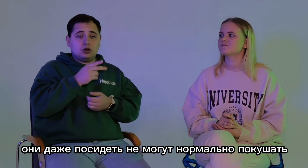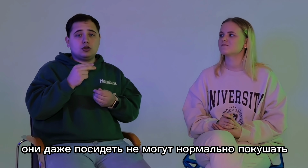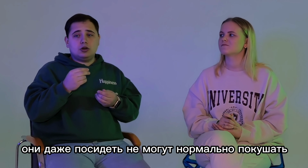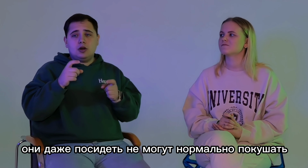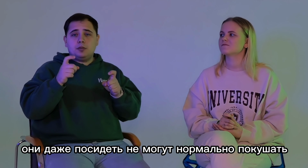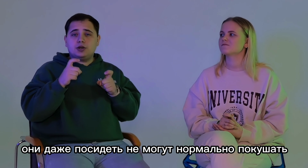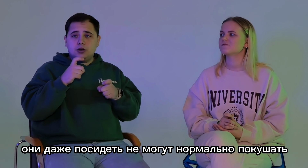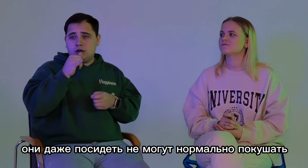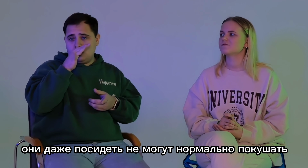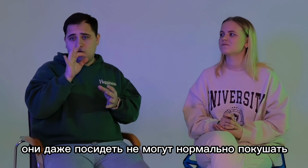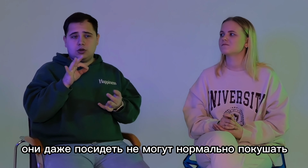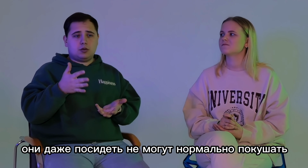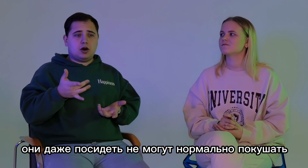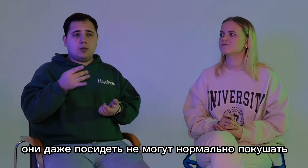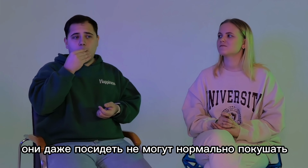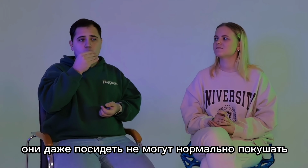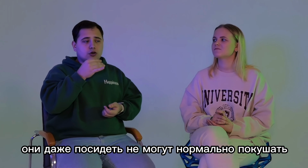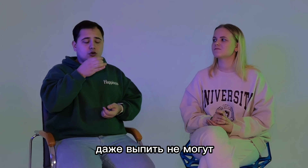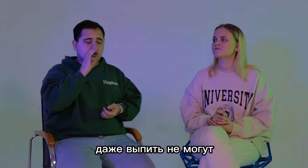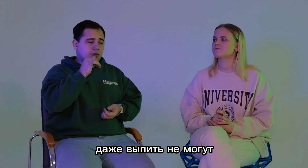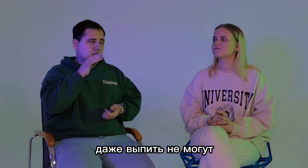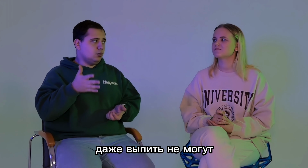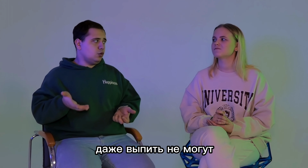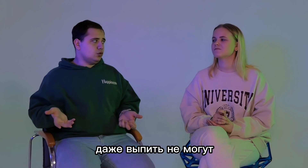даже посидеть не могут нормально, покушать, даже выпить не могут.